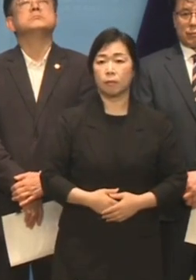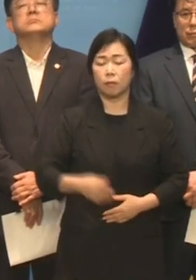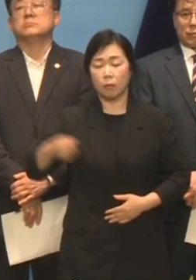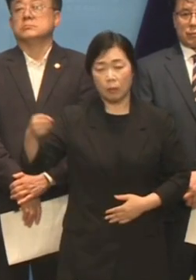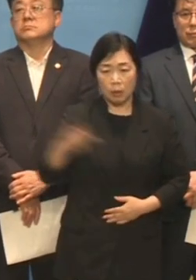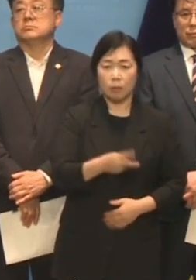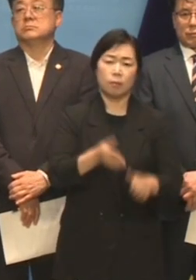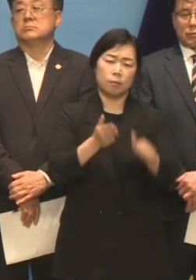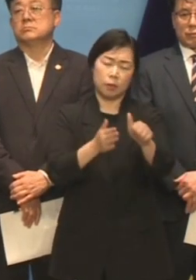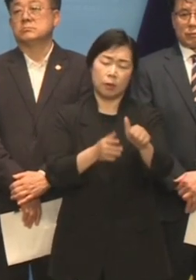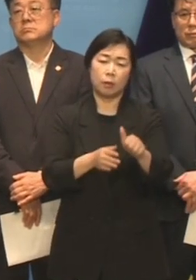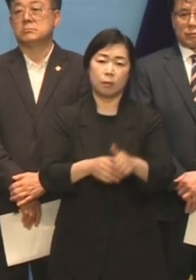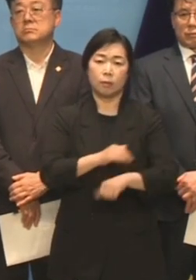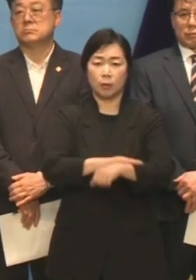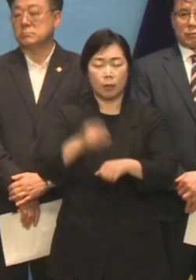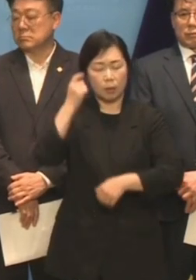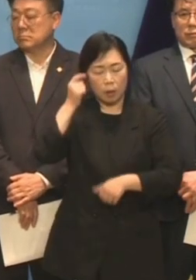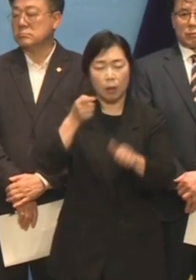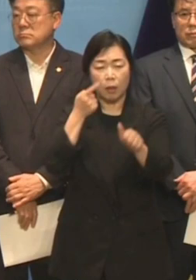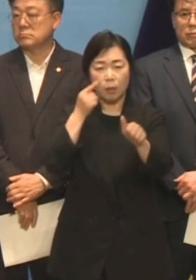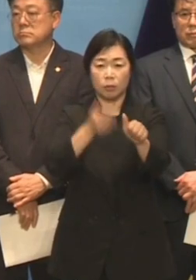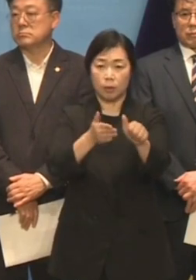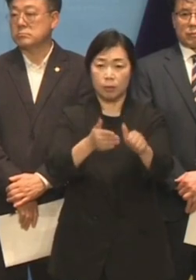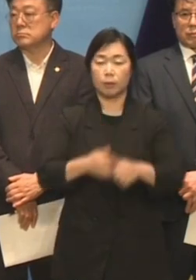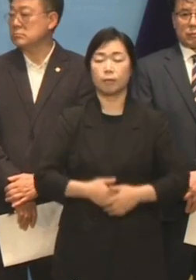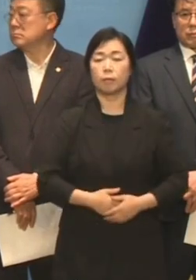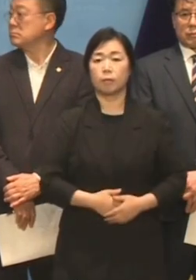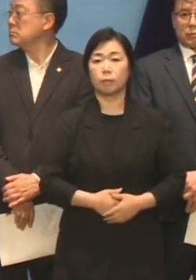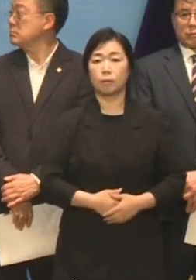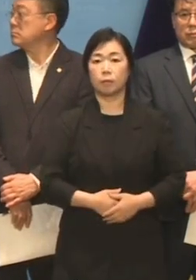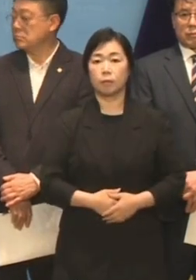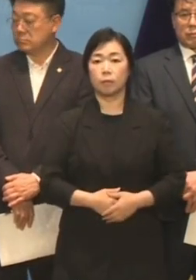다시 한번 깊게 생각해 주시기 바랍니다. 감사합니다.